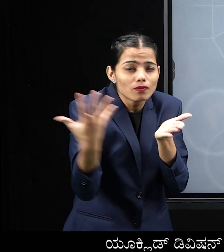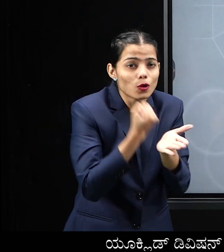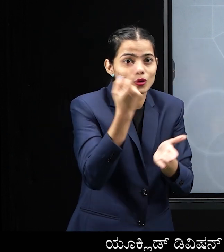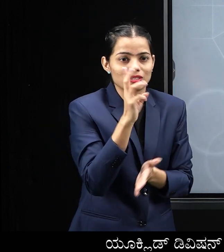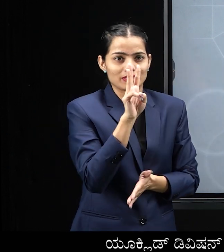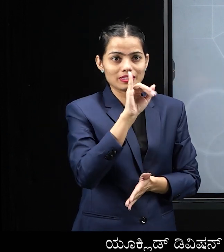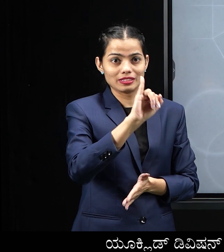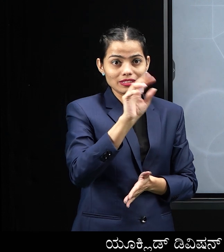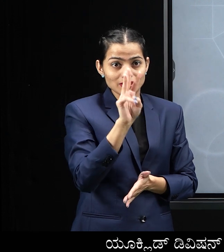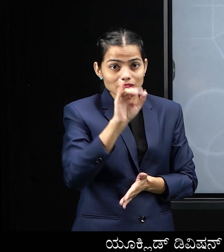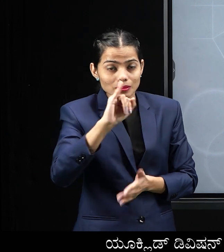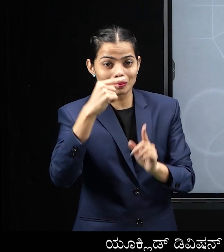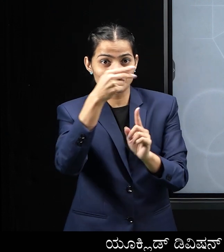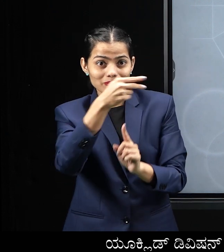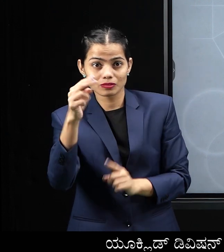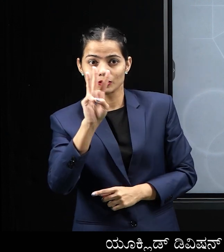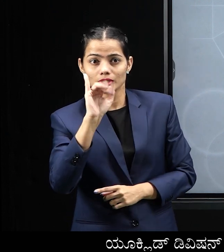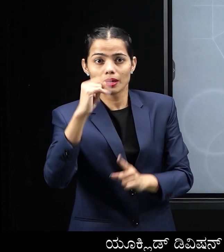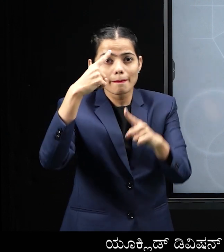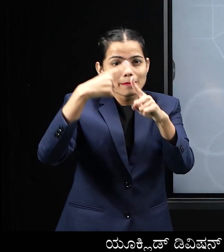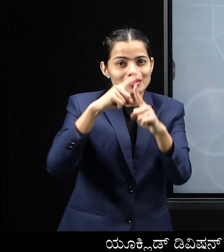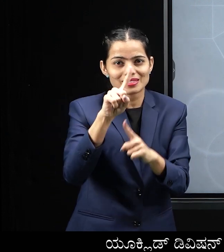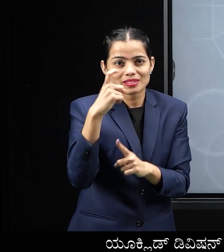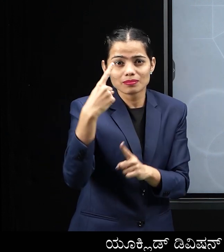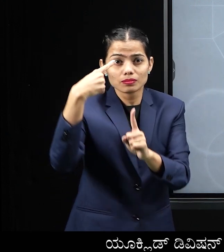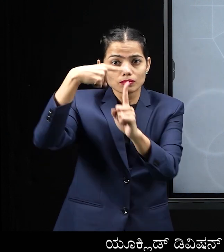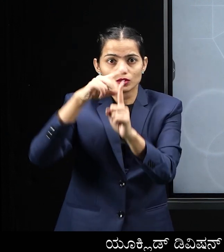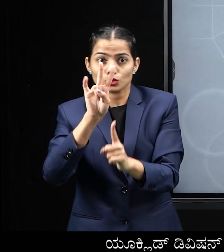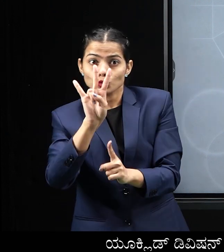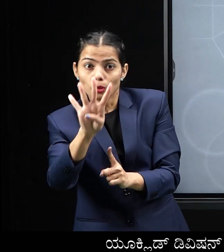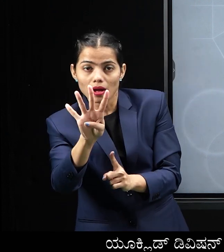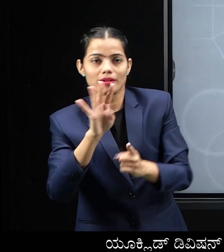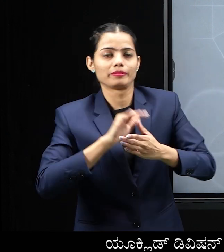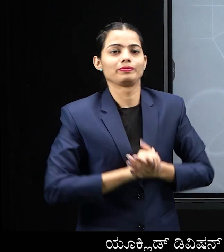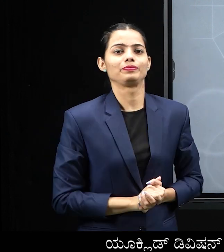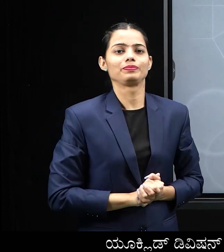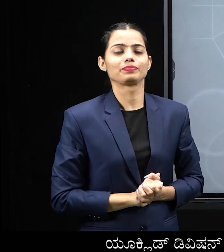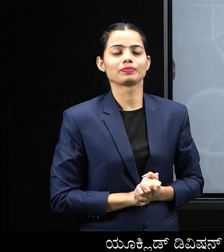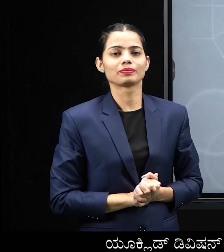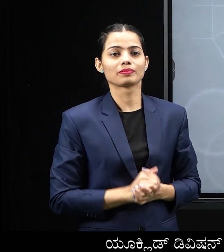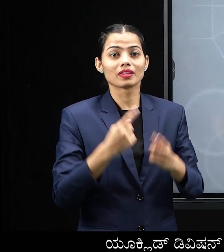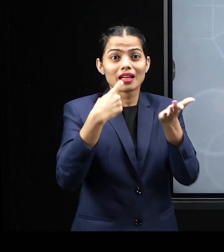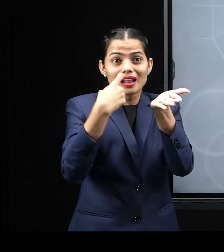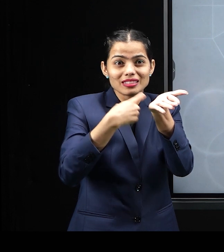ನಾವು 636 36 ಇಂಟು 17 ಪ್ಲಸ್ 24 ಅನ್ನು ಪಡೆಯುತ್ತೇವೆ.